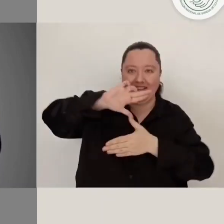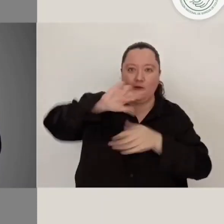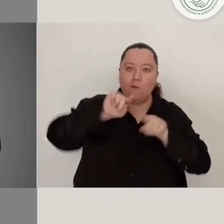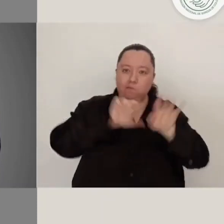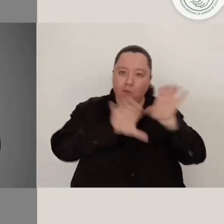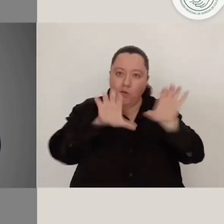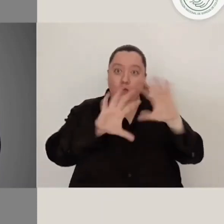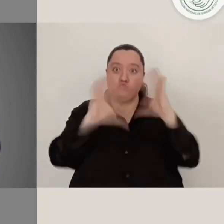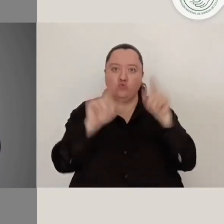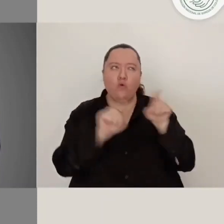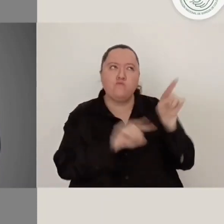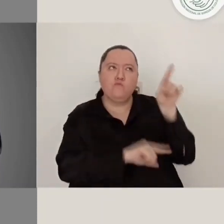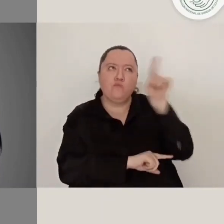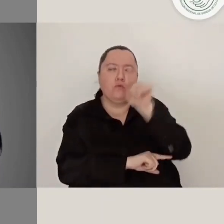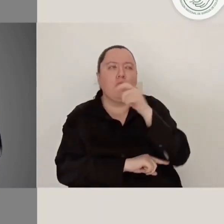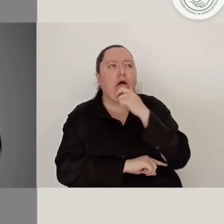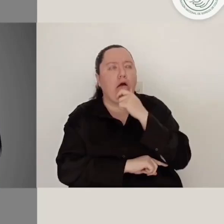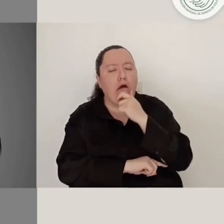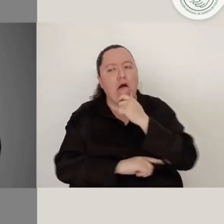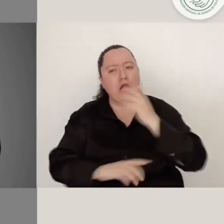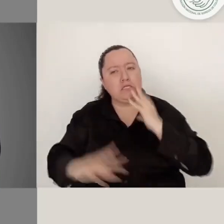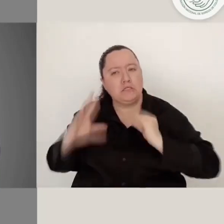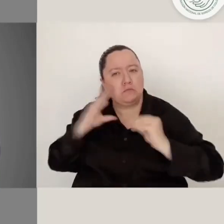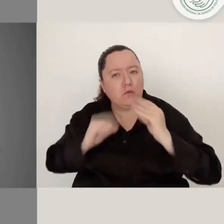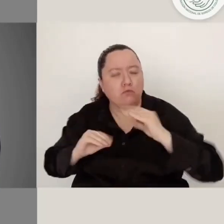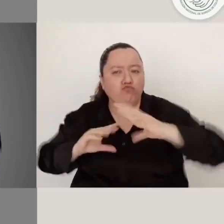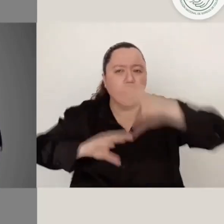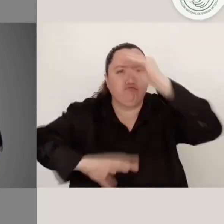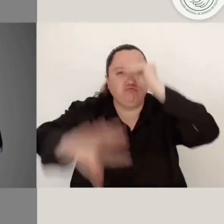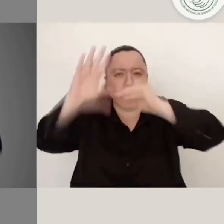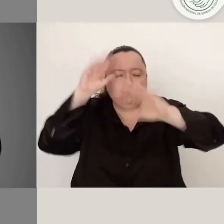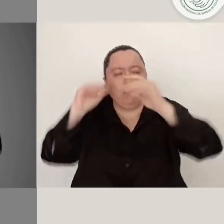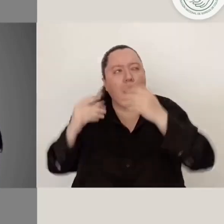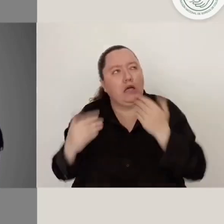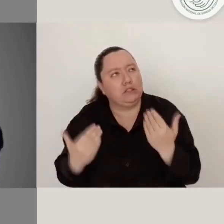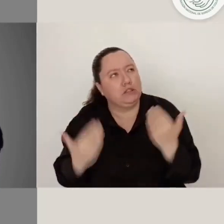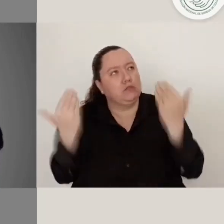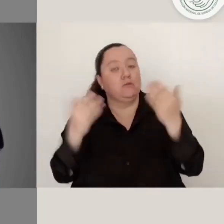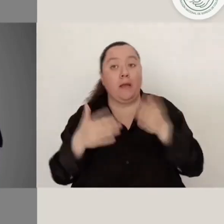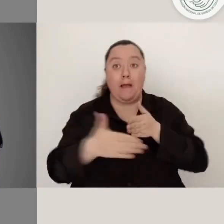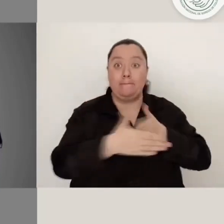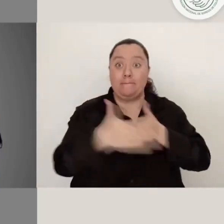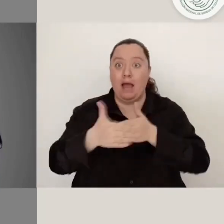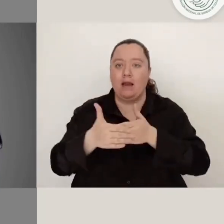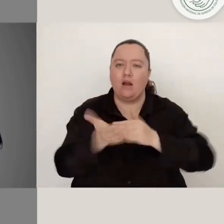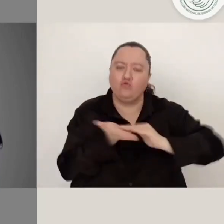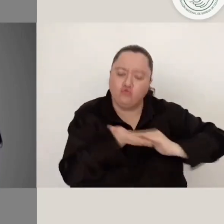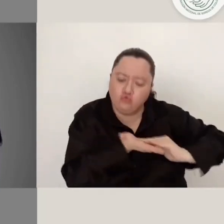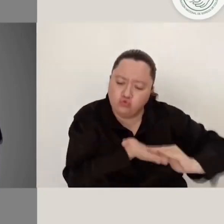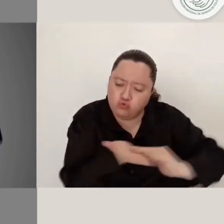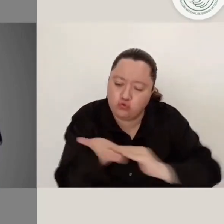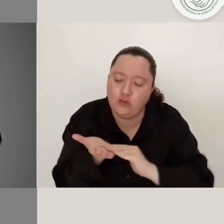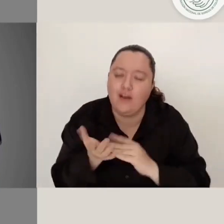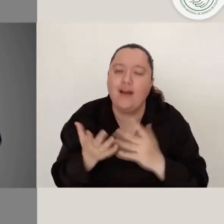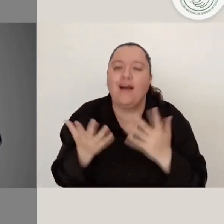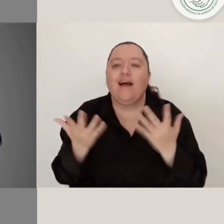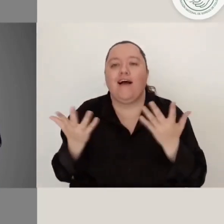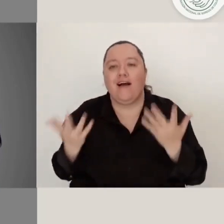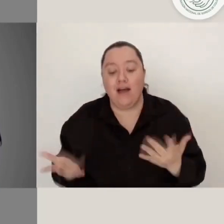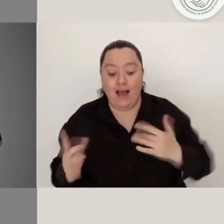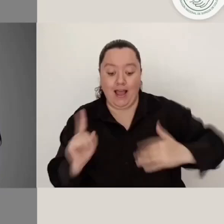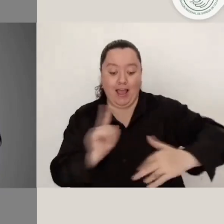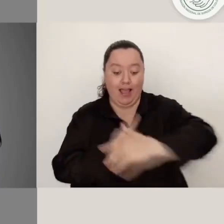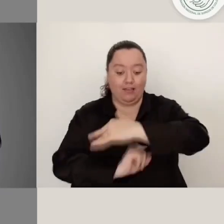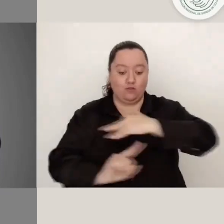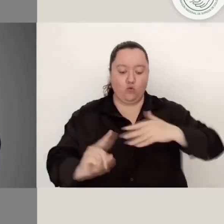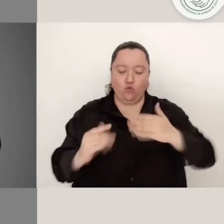ingreso medio y bajo en América Latina y en el mundo. Aprender de las experiencias y aprender cómo podemos resolver las barreras y